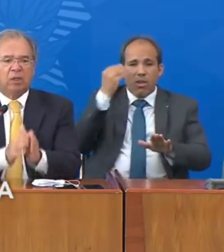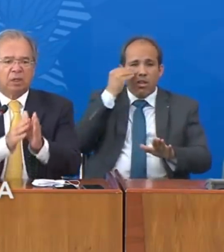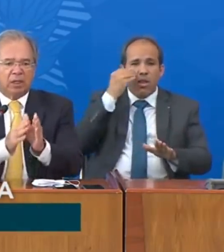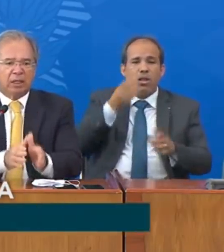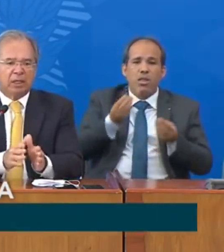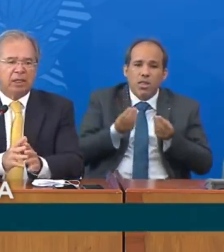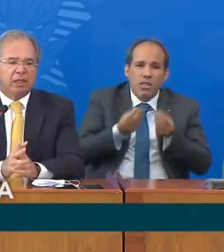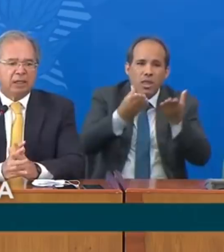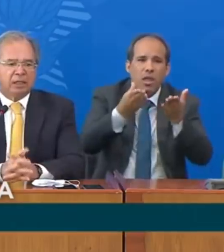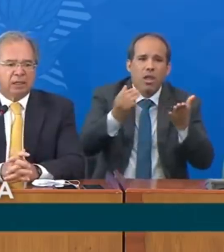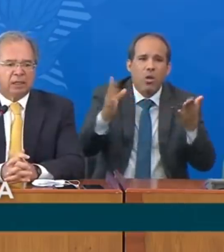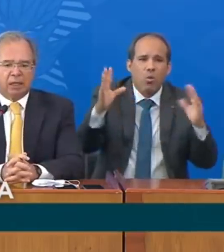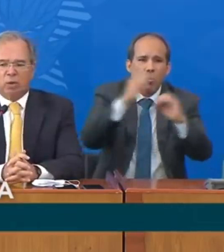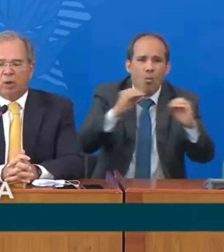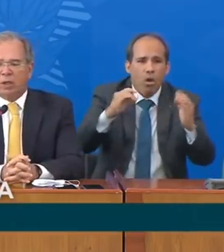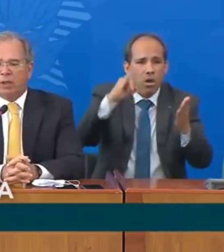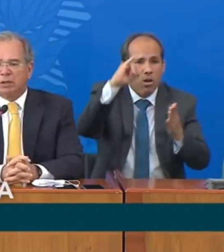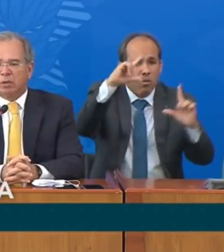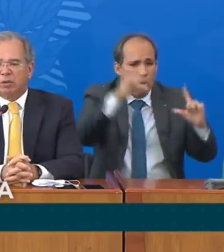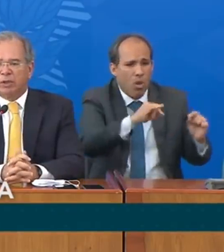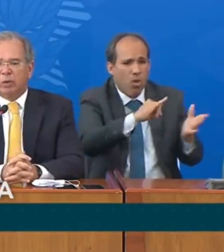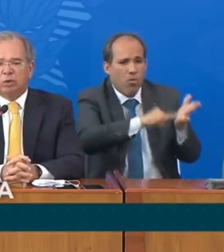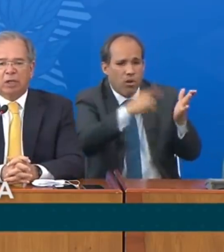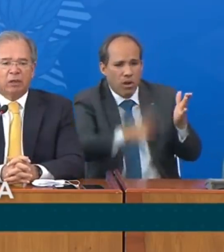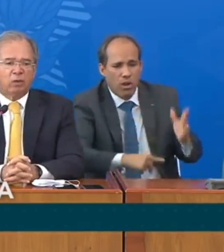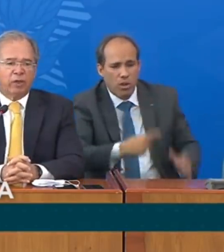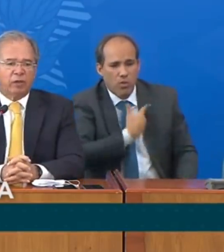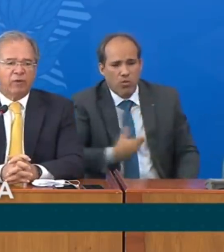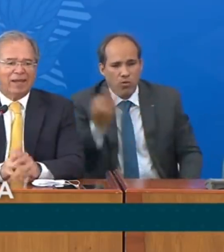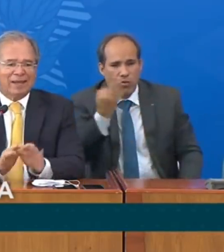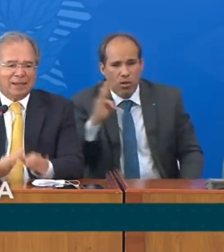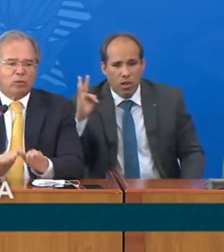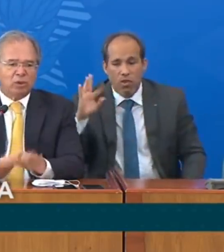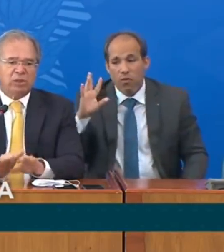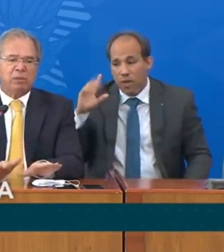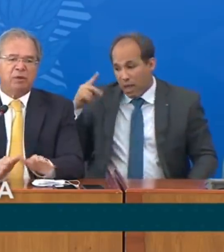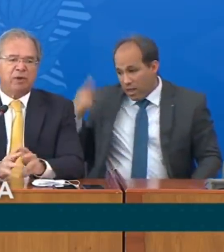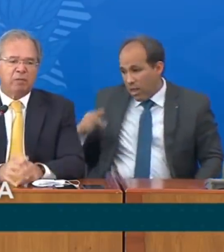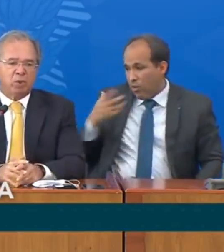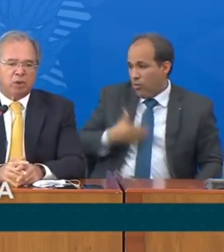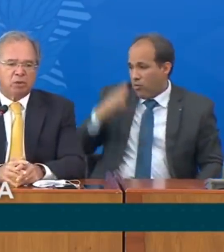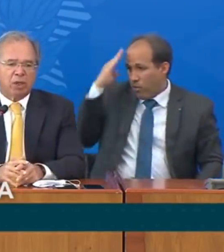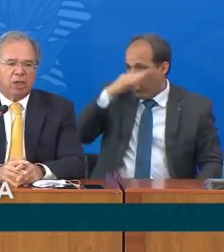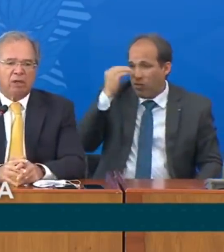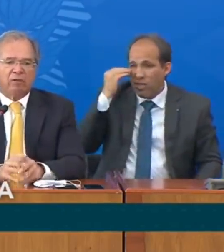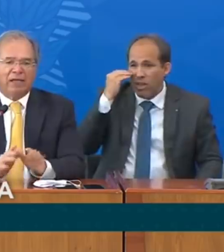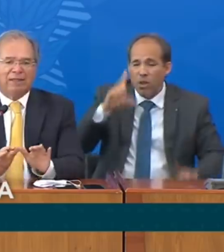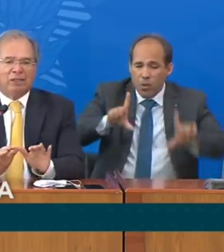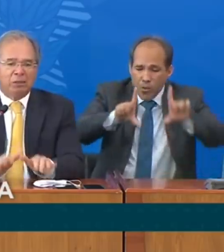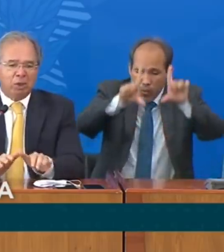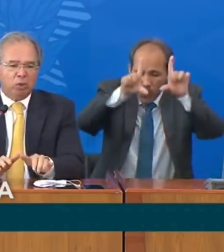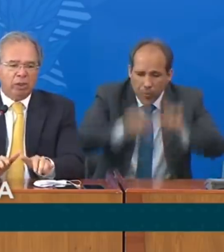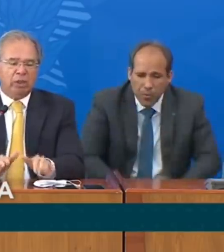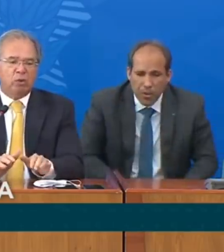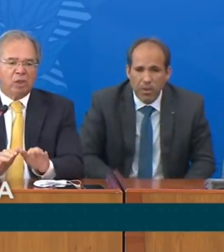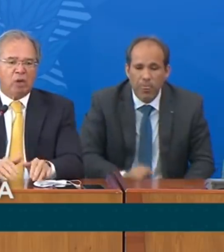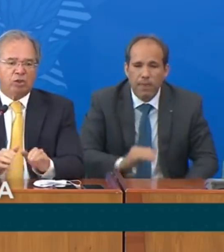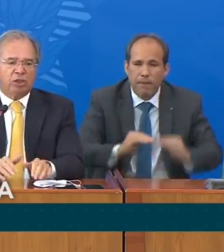desoneração gradual. Então, o governo Bolsonaro é um governo que vai reduzir e simplificar impostos, vai